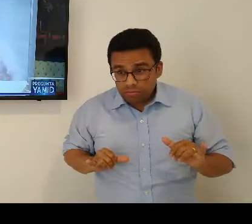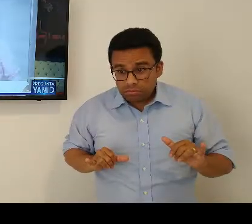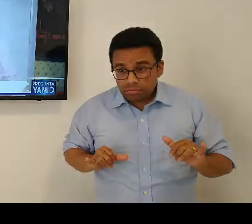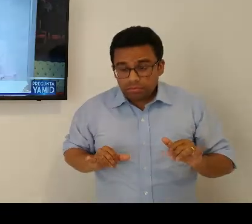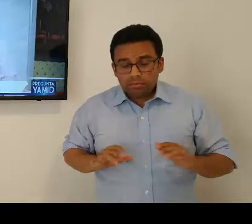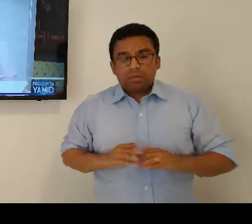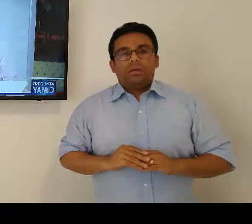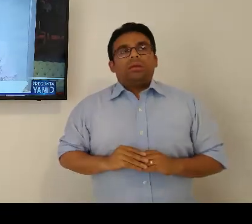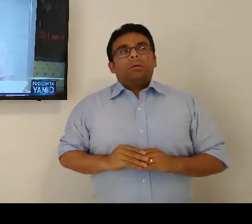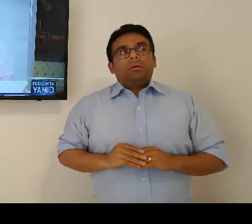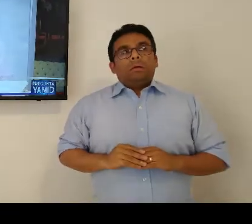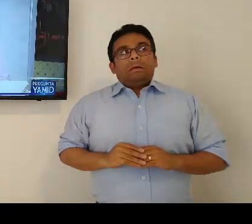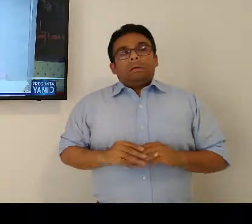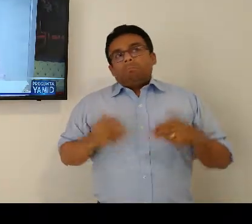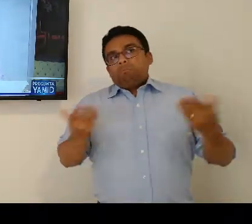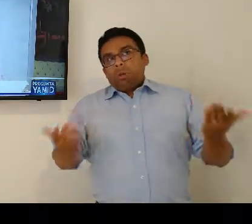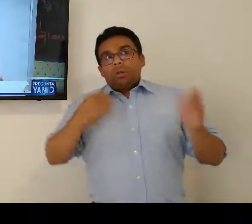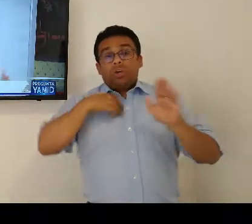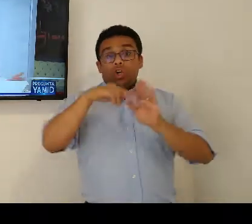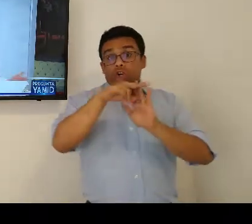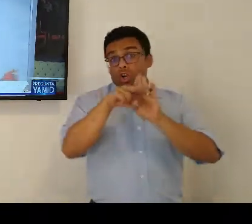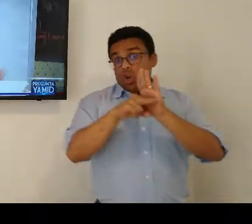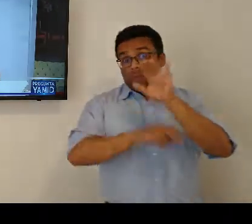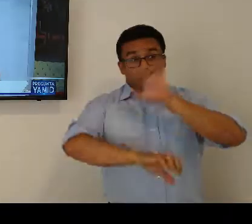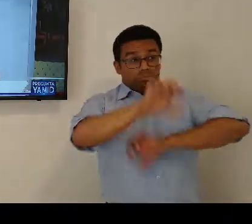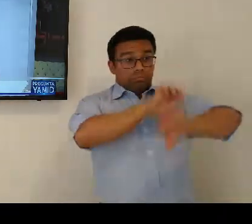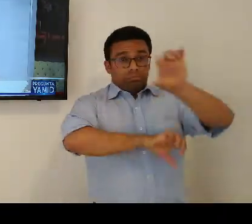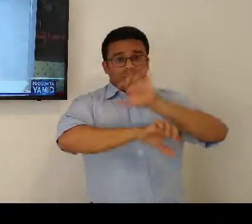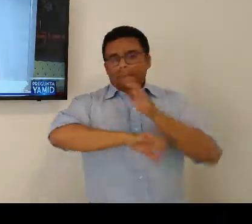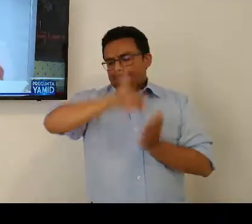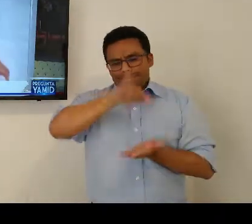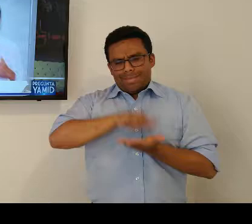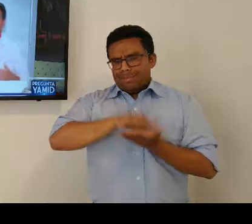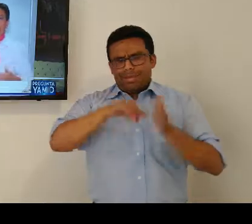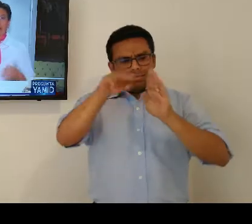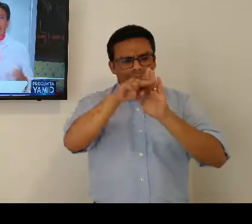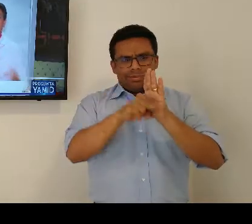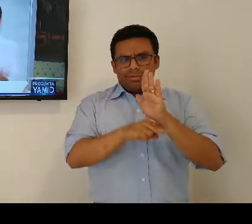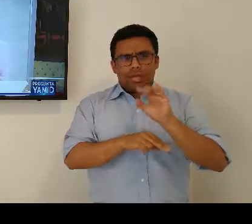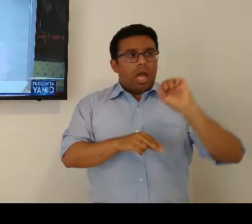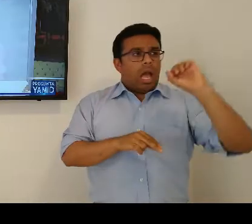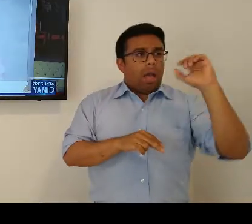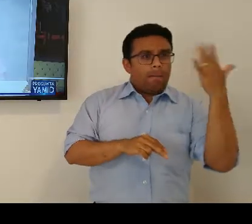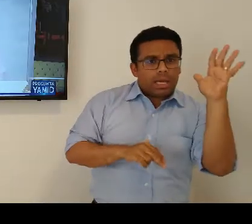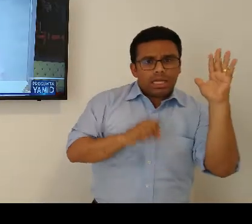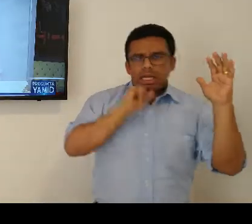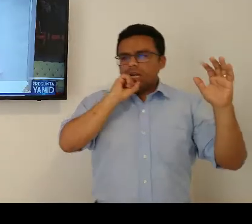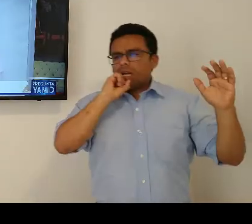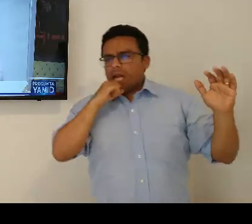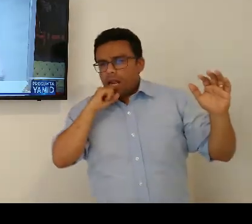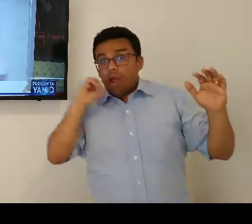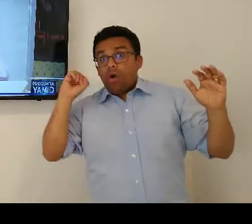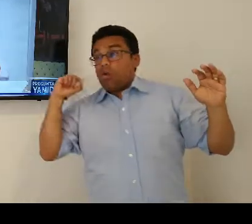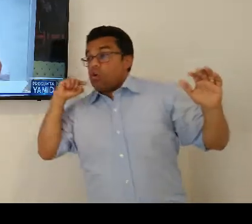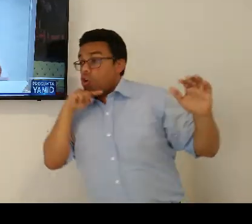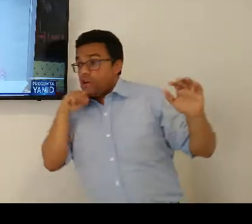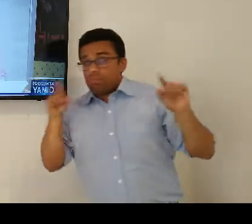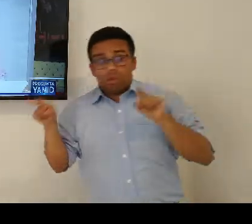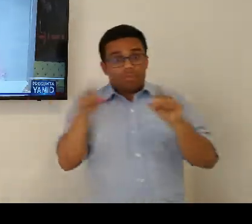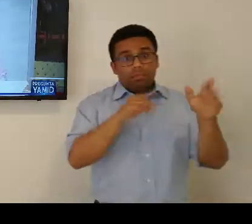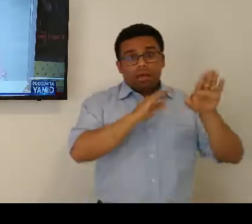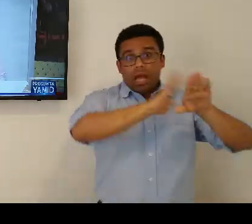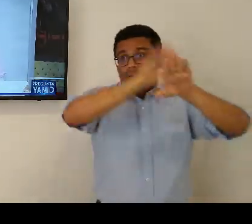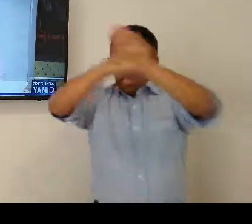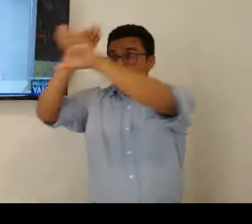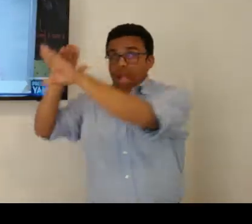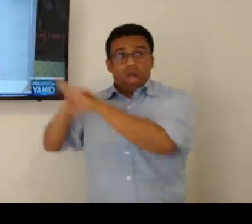prevención, digamos, las normas de prevención son las mismas y van a ser las mismas estemos en alerta amarilla, naranja o roja. ¿Qué es lo que más nos